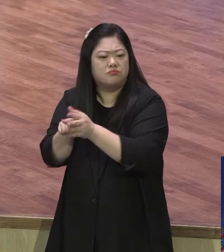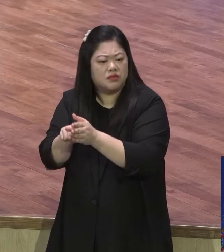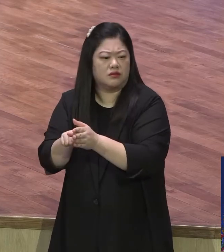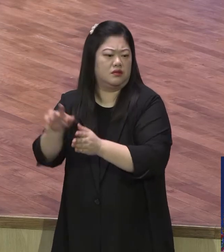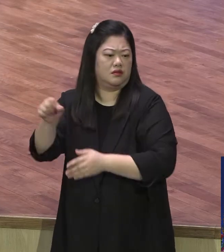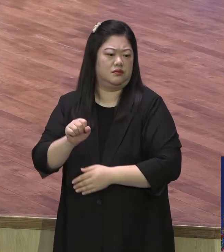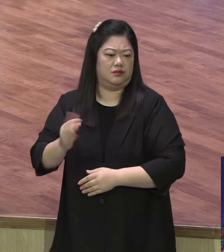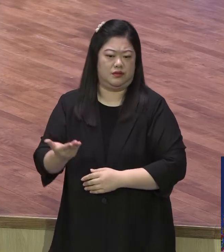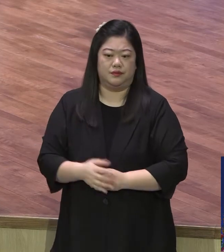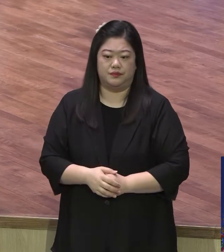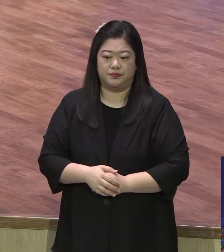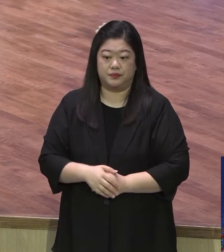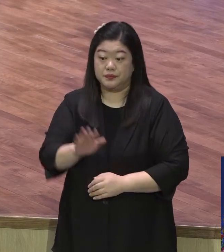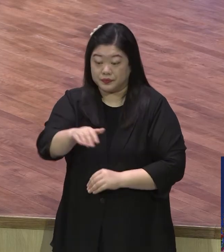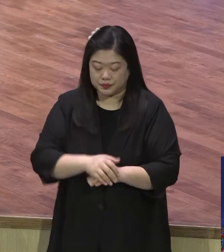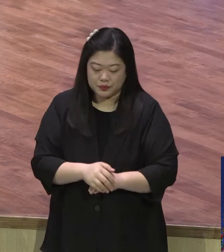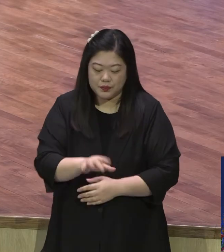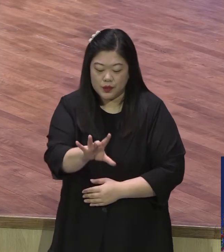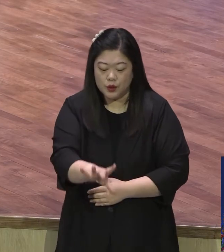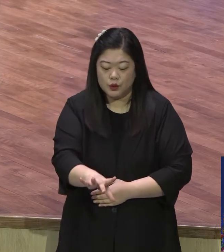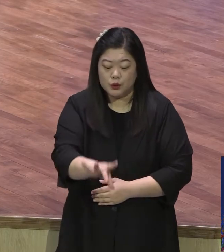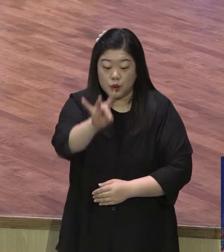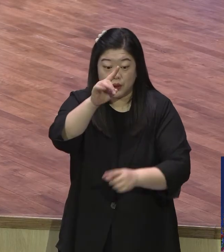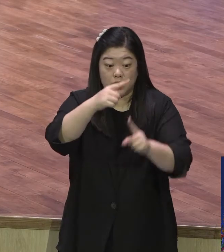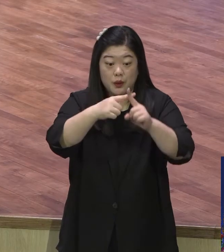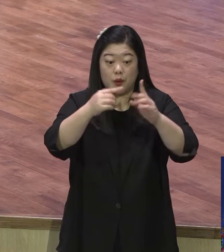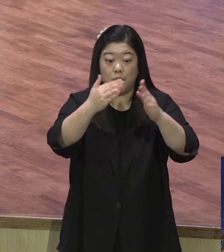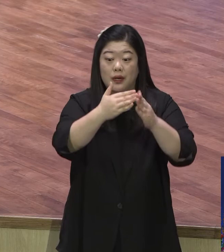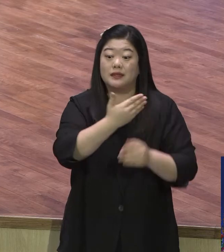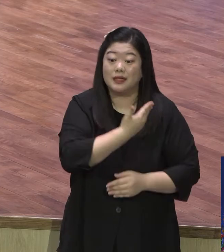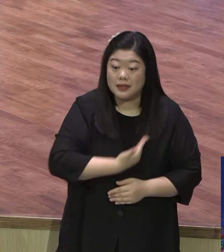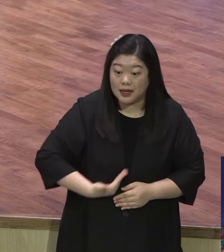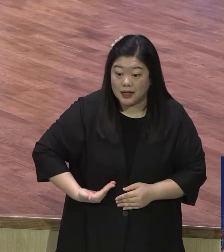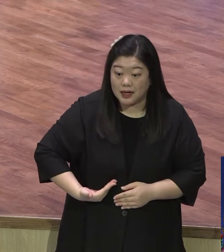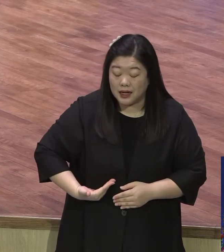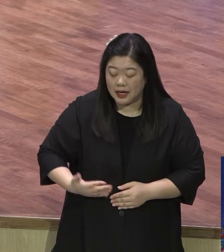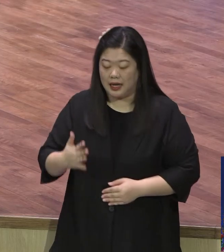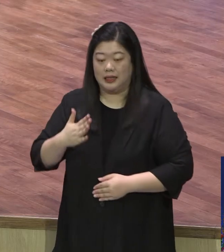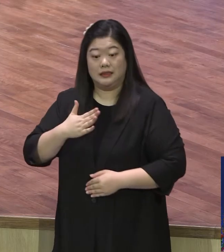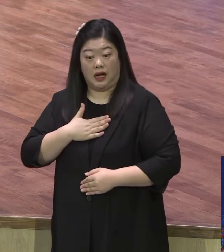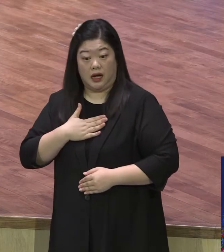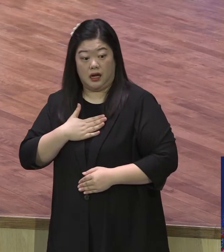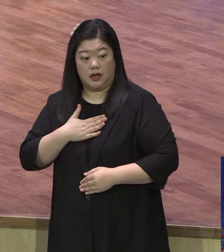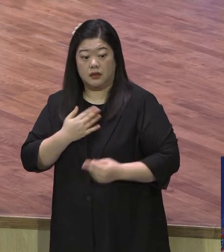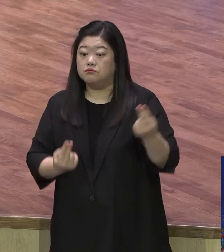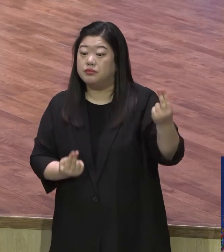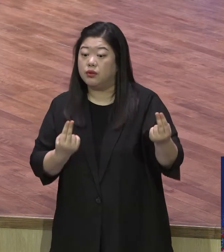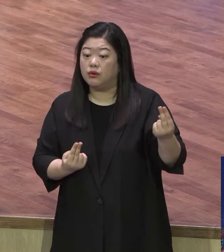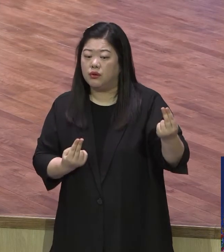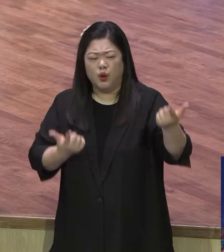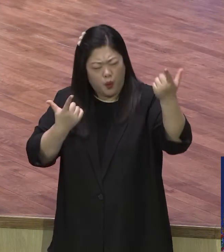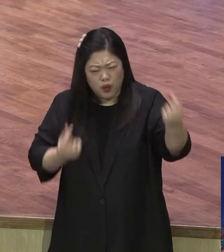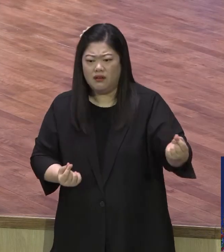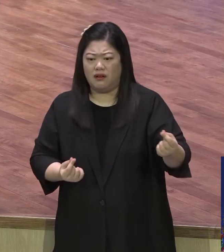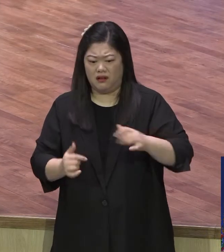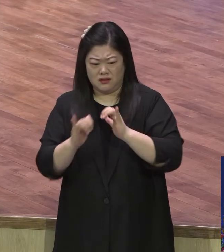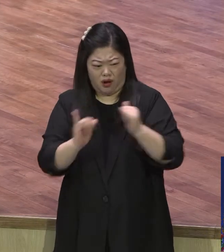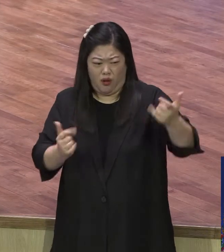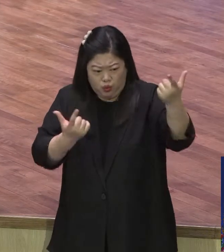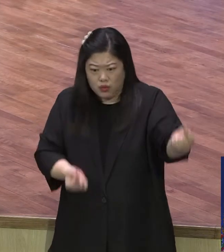초대교회 제자들 초대교회 제자들 우리랑 뭔 차이가 있어요 인간이 육체를 가진 인간이 뭔 차이가 있냐고